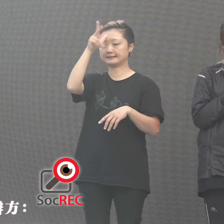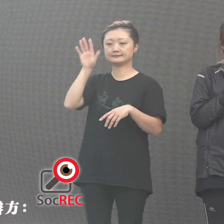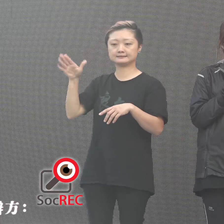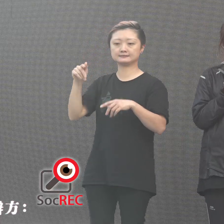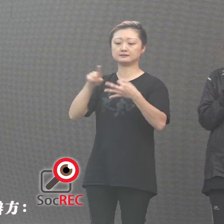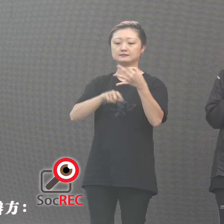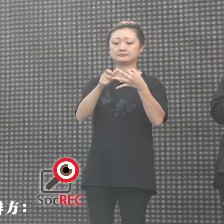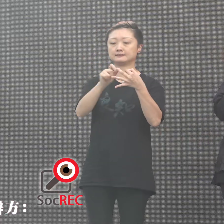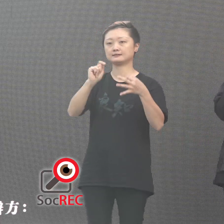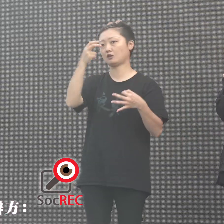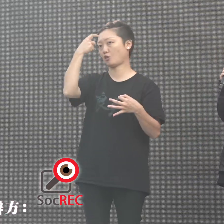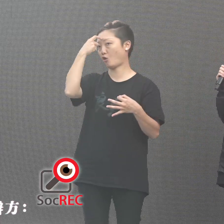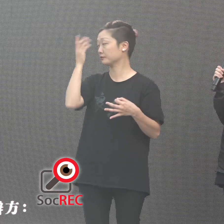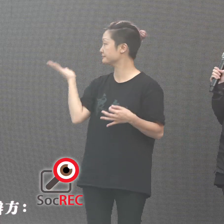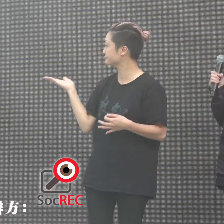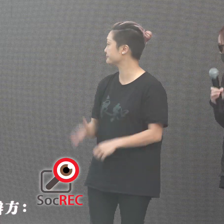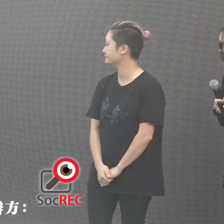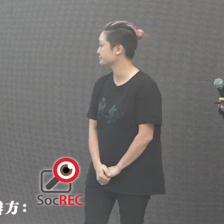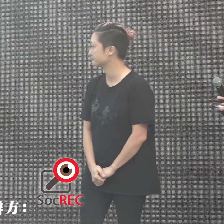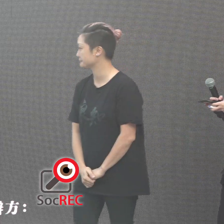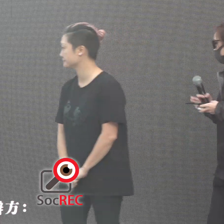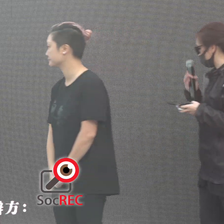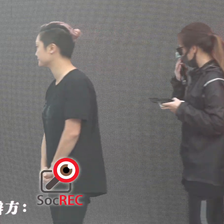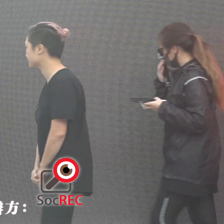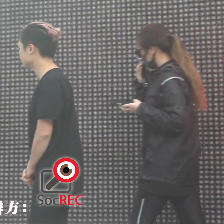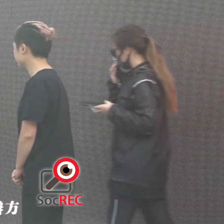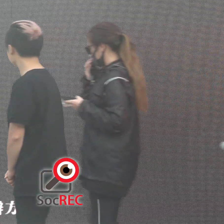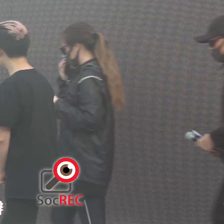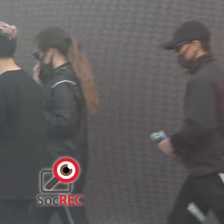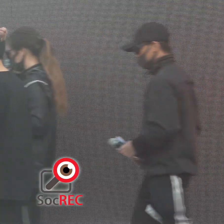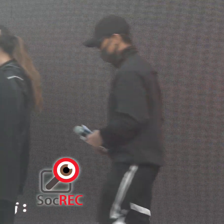Aspiration. Baekju, please.